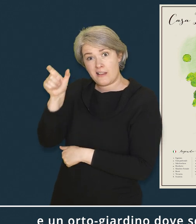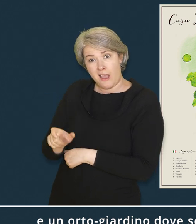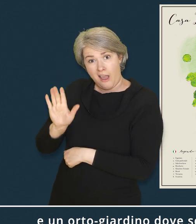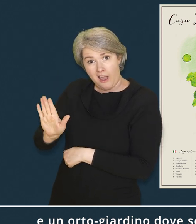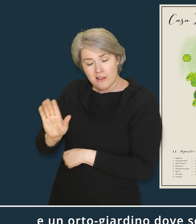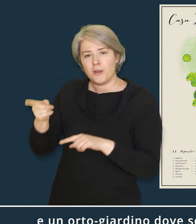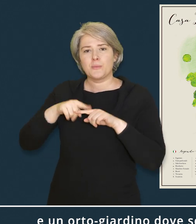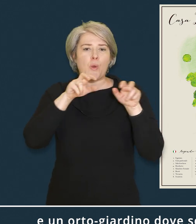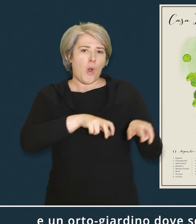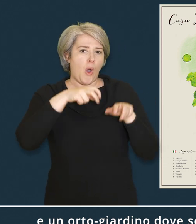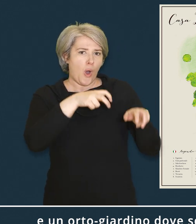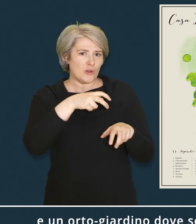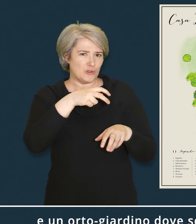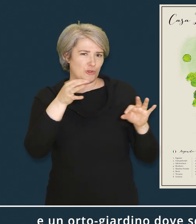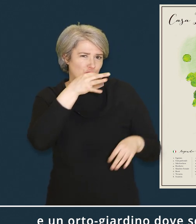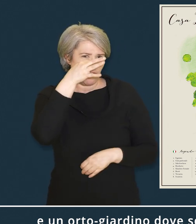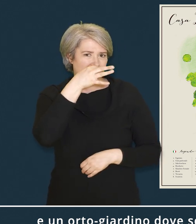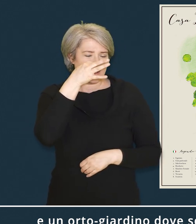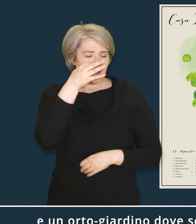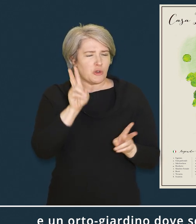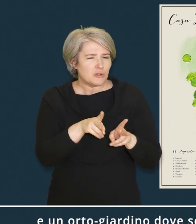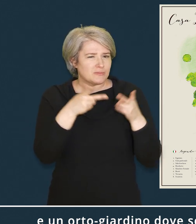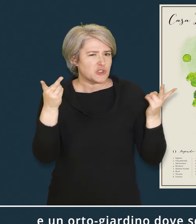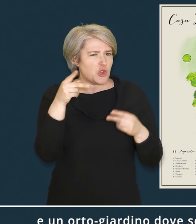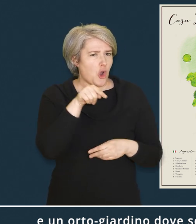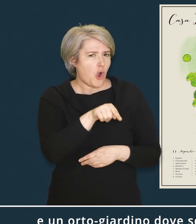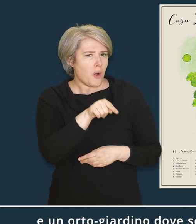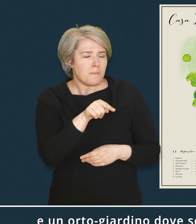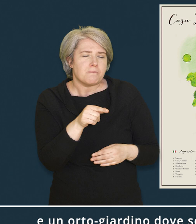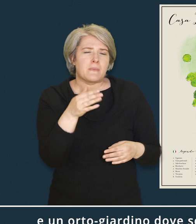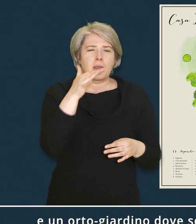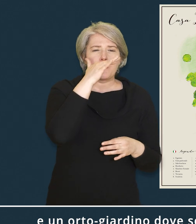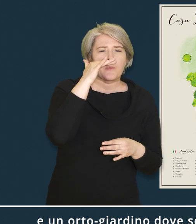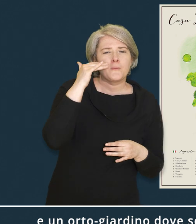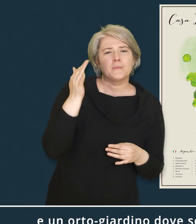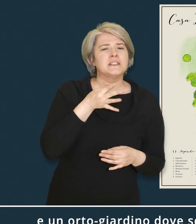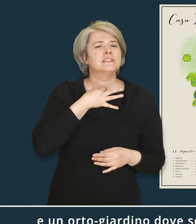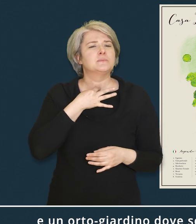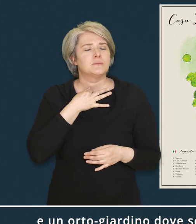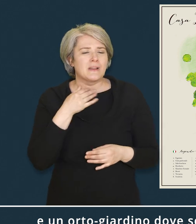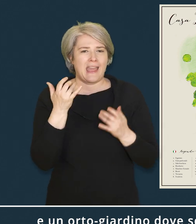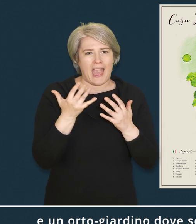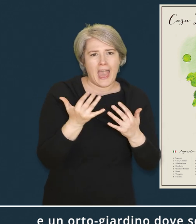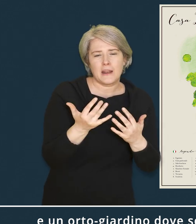dove scoprire profumi e sapori di erbe, frutti e fiori spontanei.